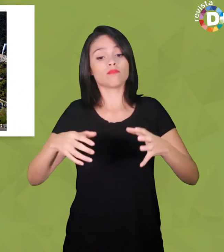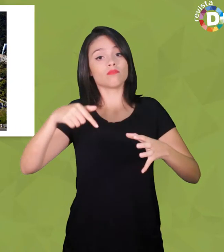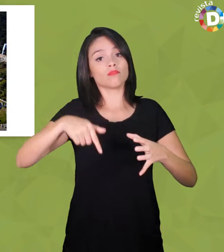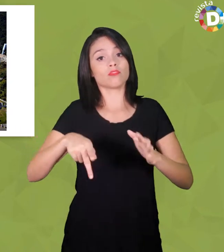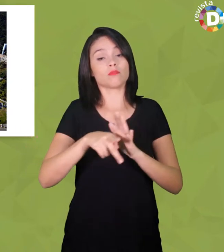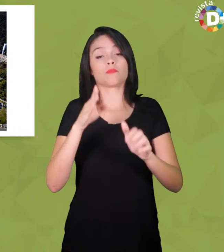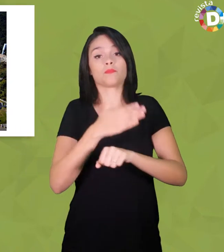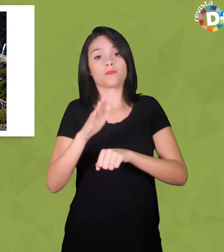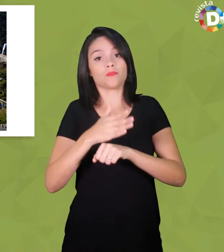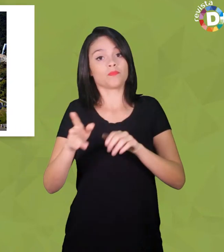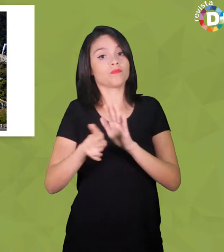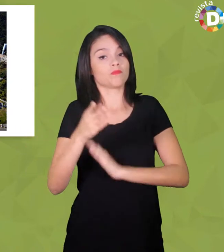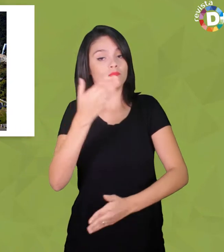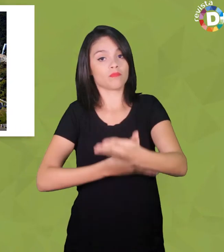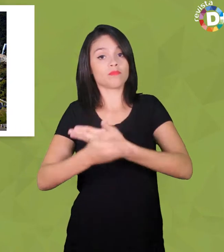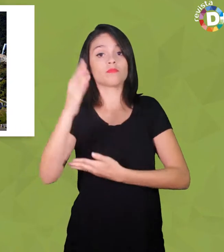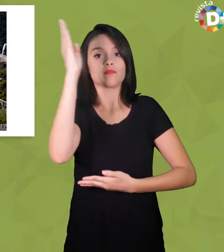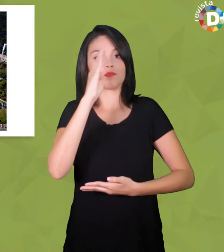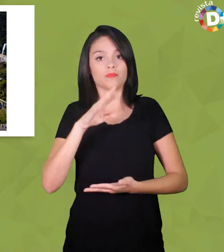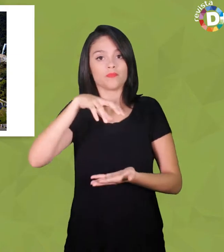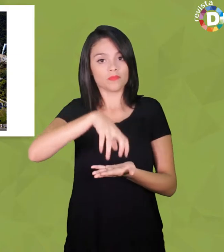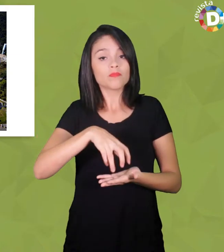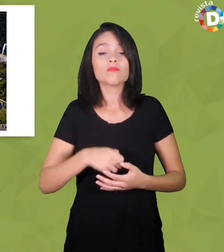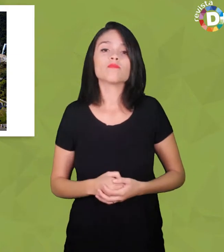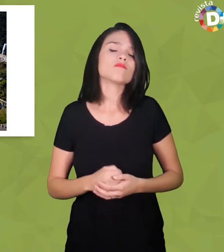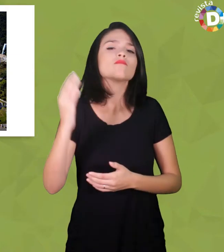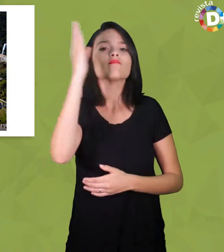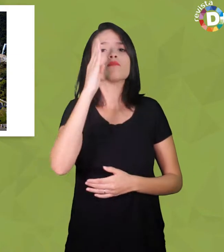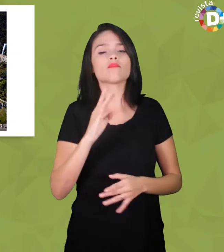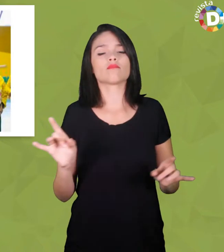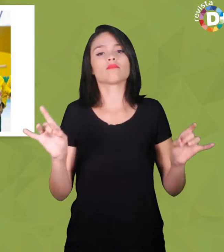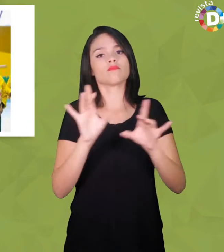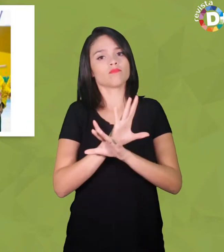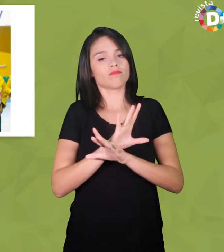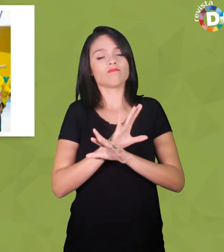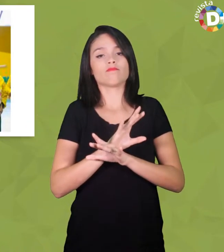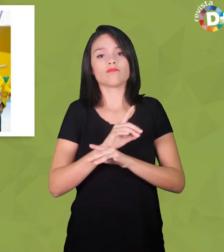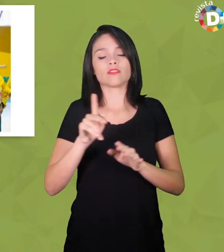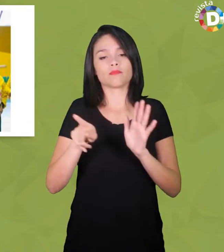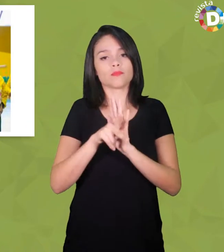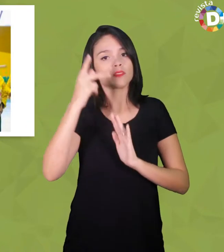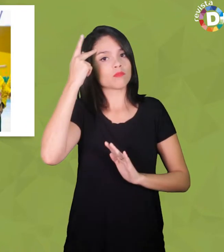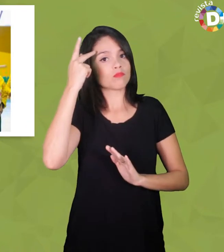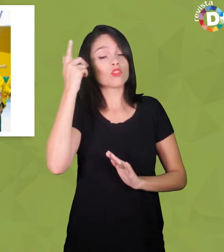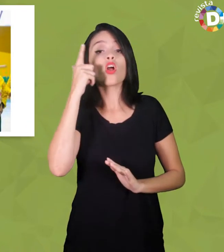brasileiro o brasil encerrou sua campanha em são paulo com 66